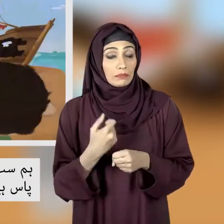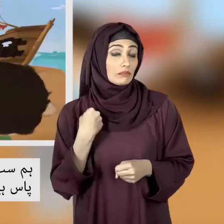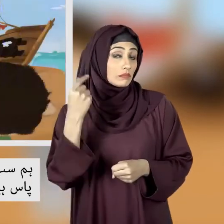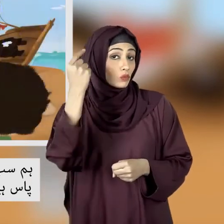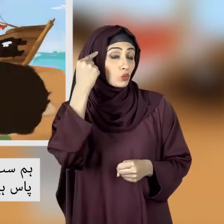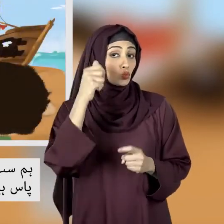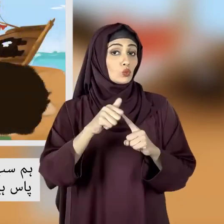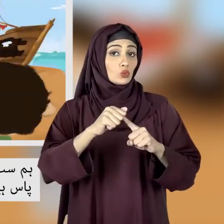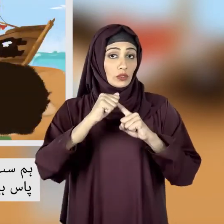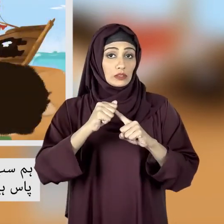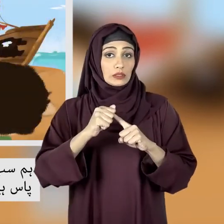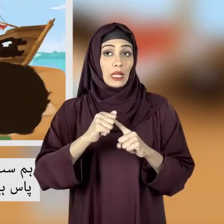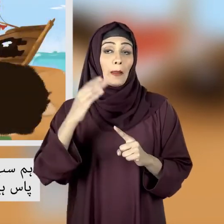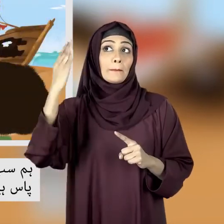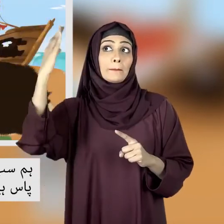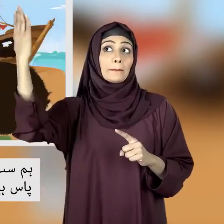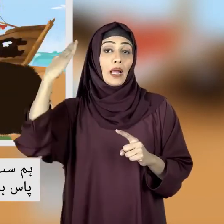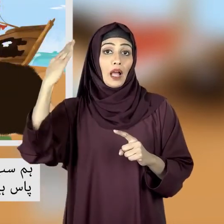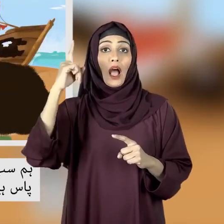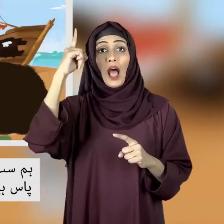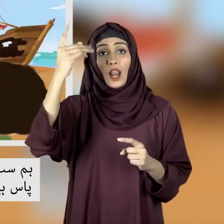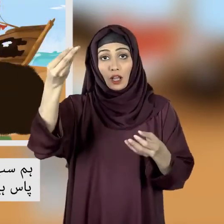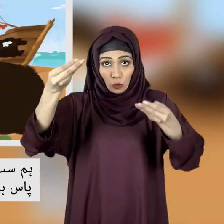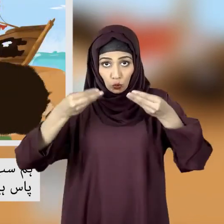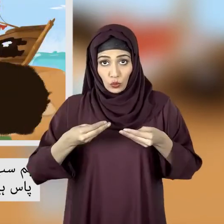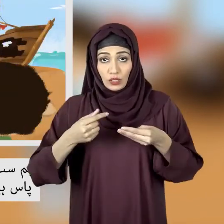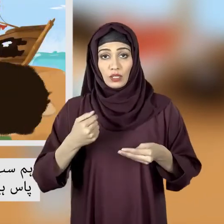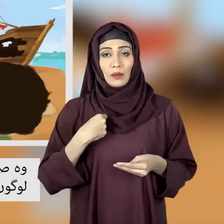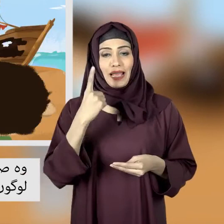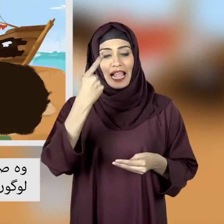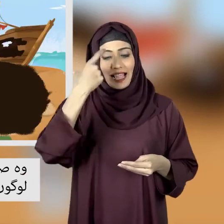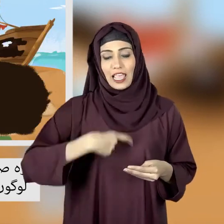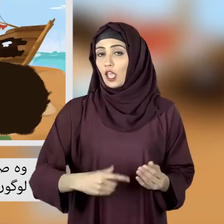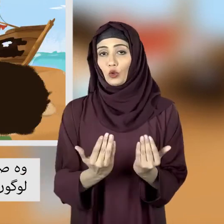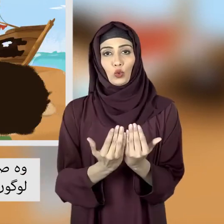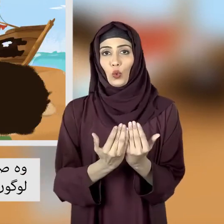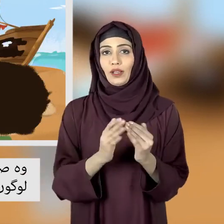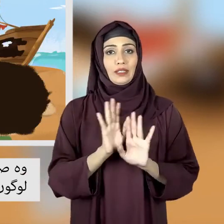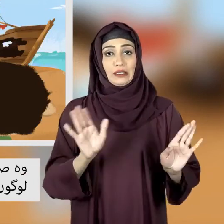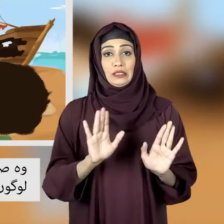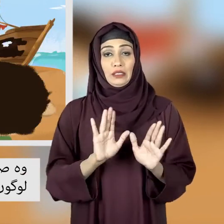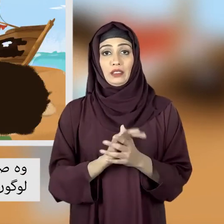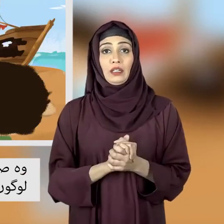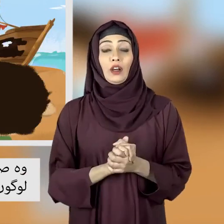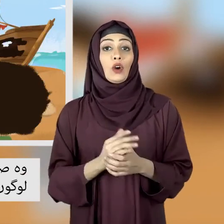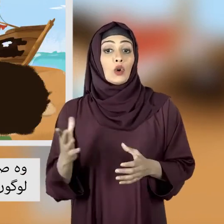ہم سب کو یہ جان لینا چاہیے کہ جو برکتیں ہمارے پاس ہیں وہ صرف ہماری دعاؤں کا ثمر